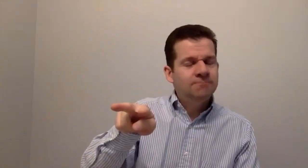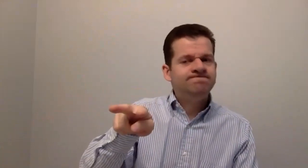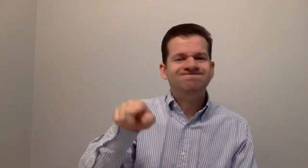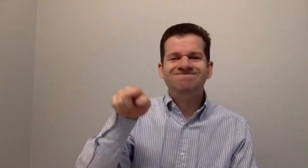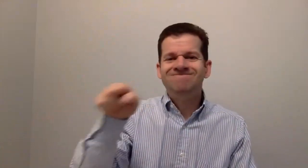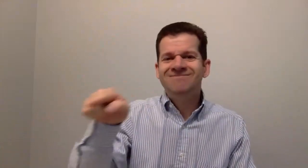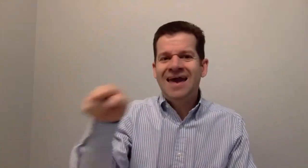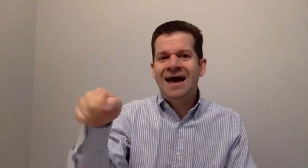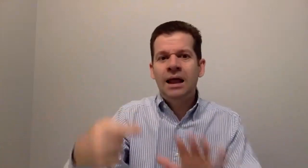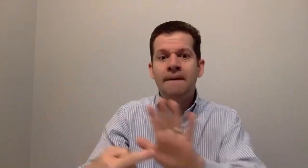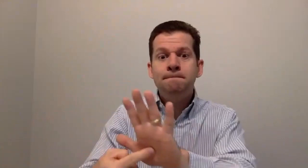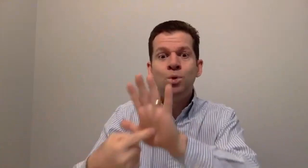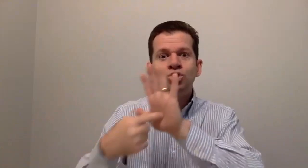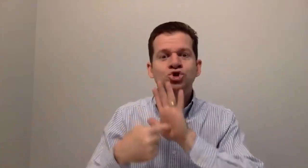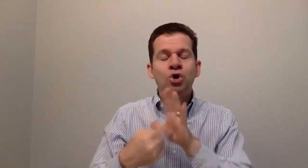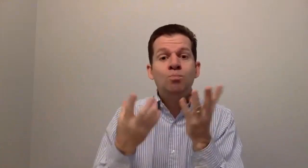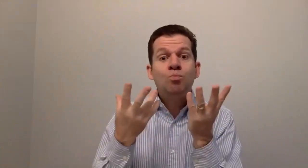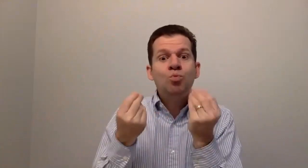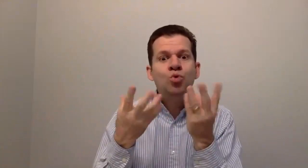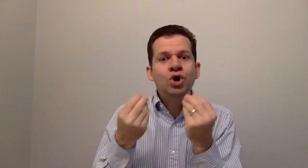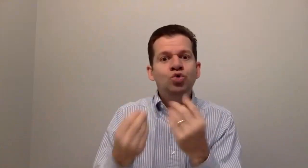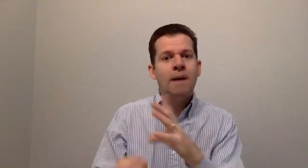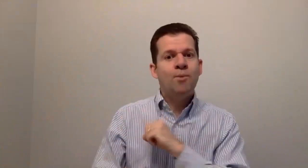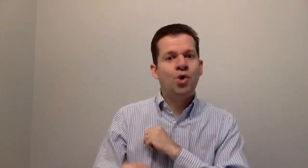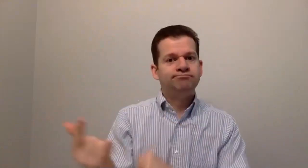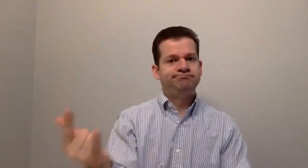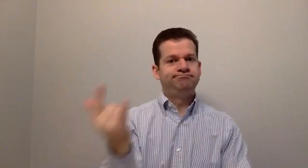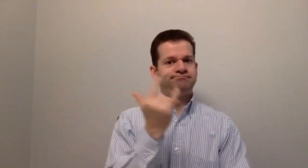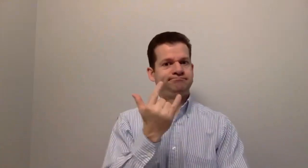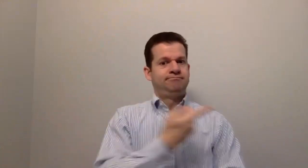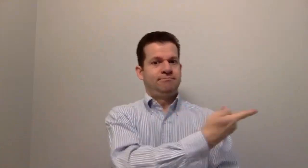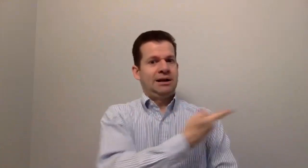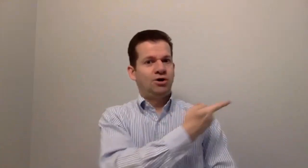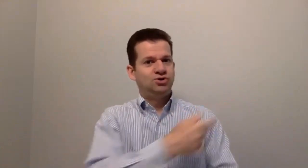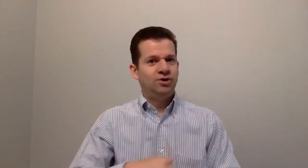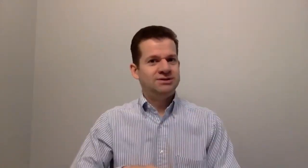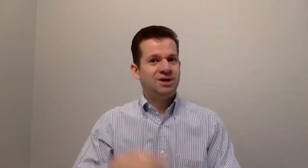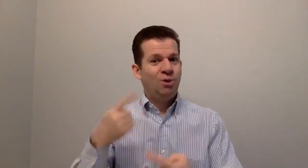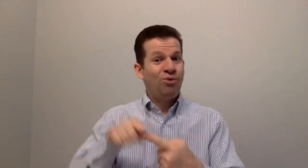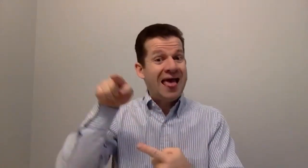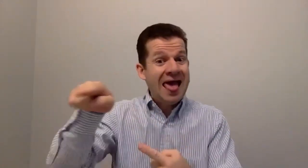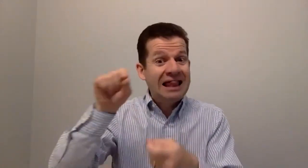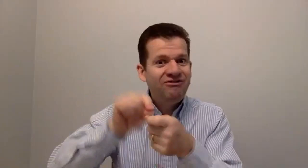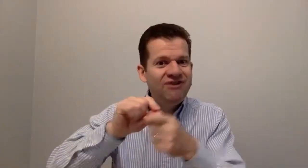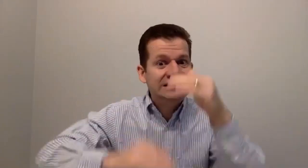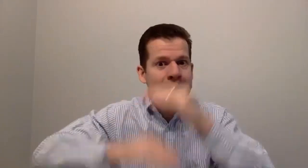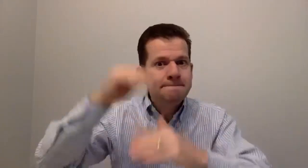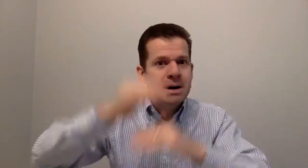vi, ela mostrou muito amor. Para nós dois, porque ela fez à